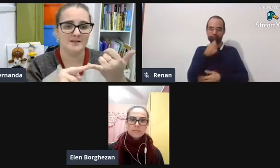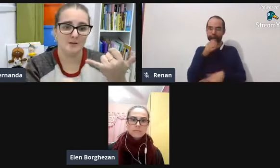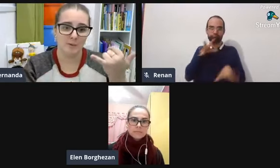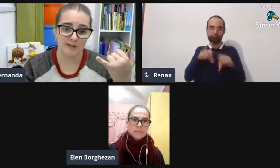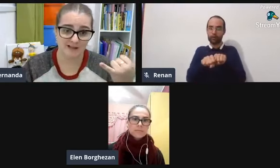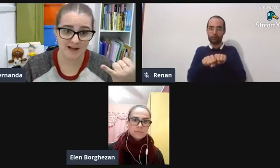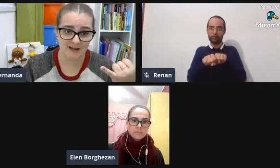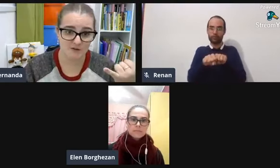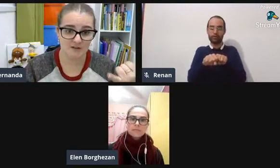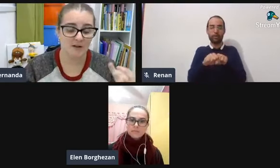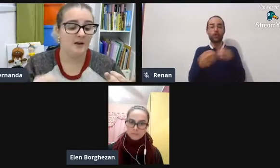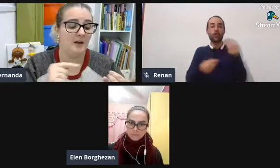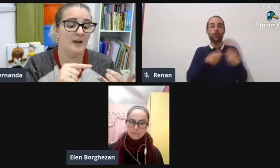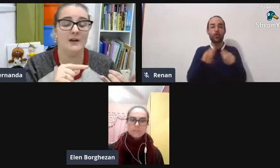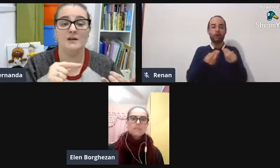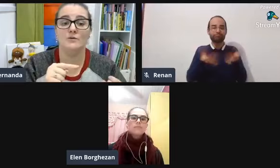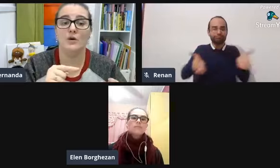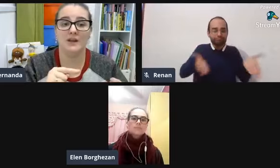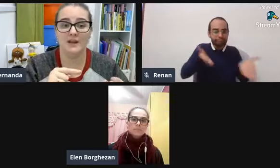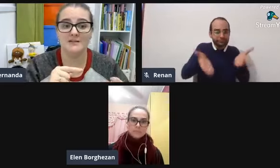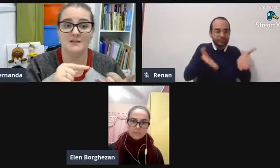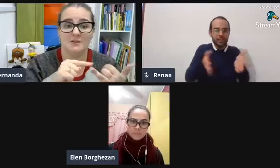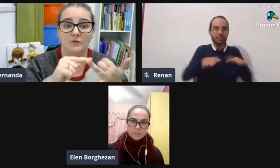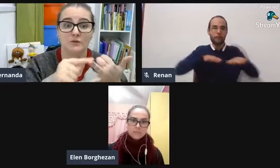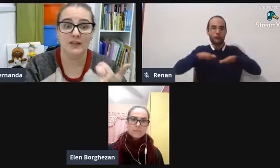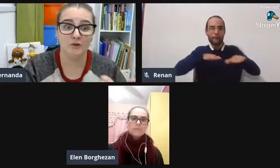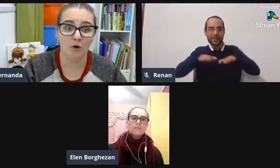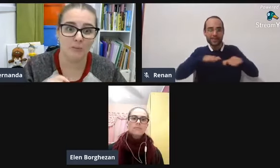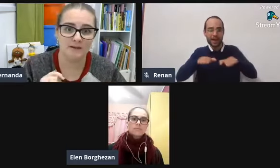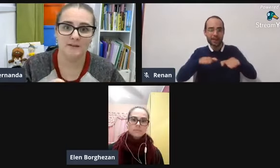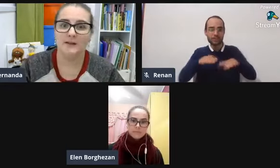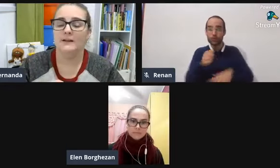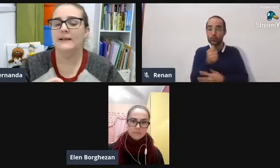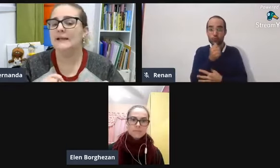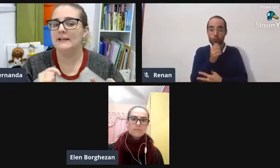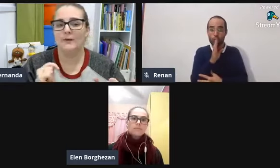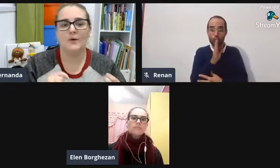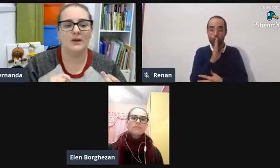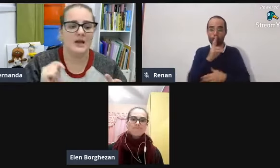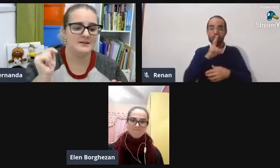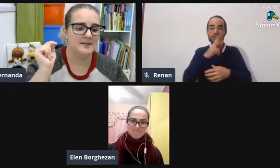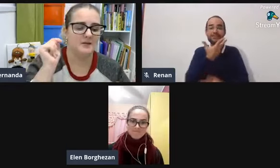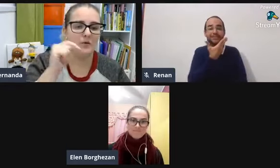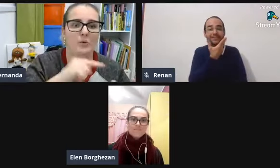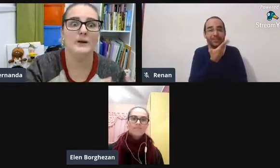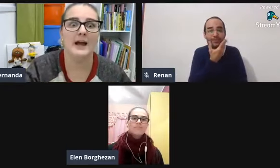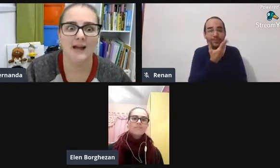de orientação e mobilidade, ele não conhece o Tadoma, ele não